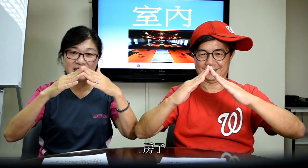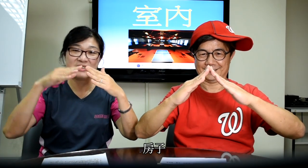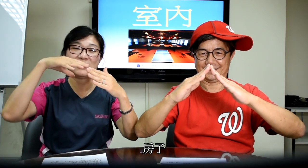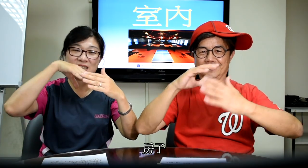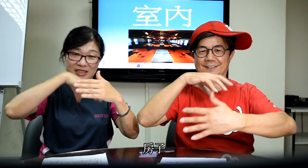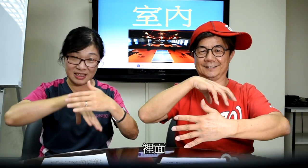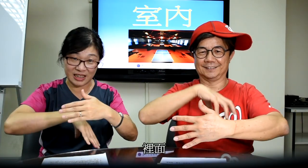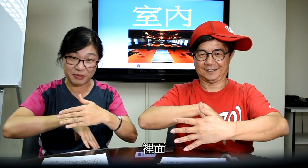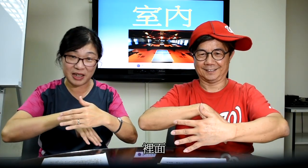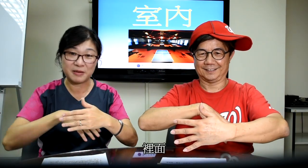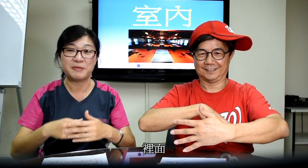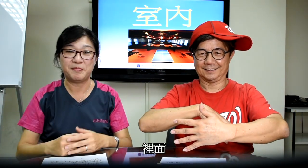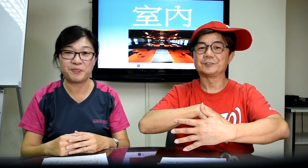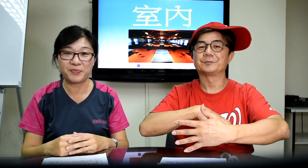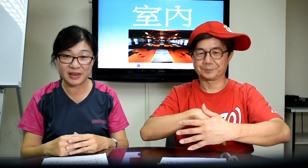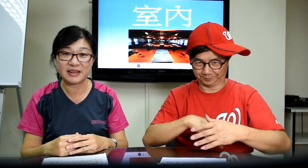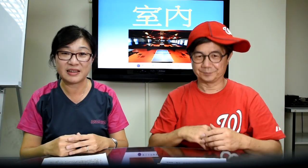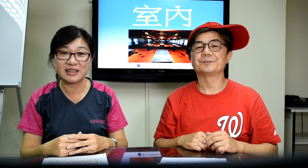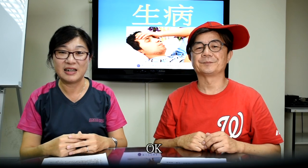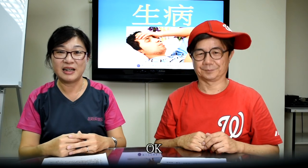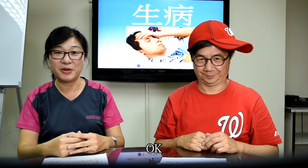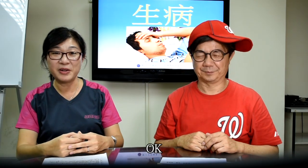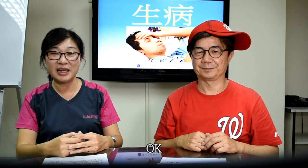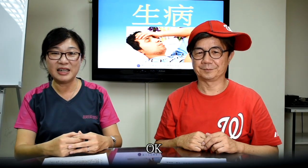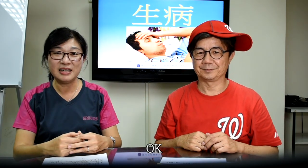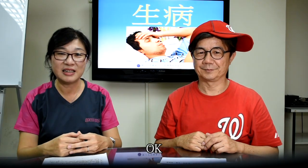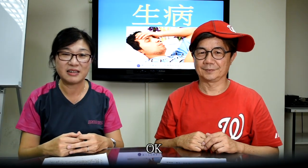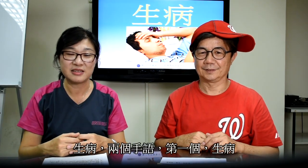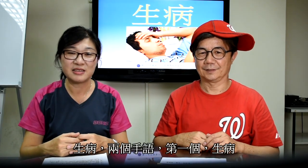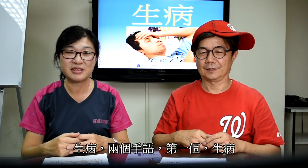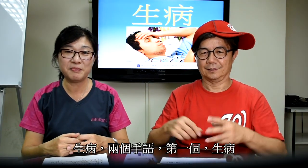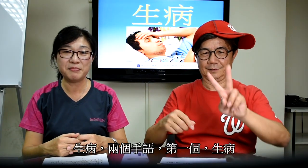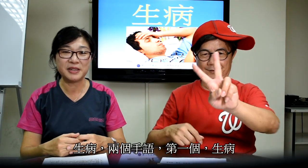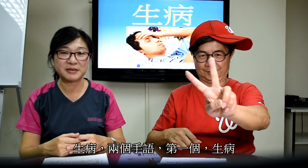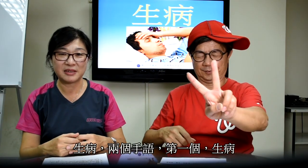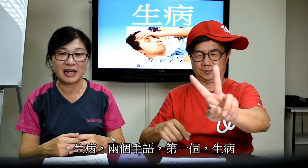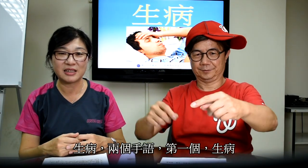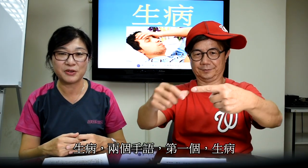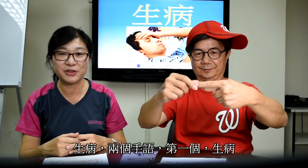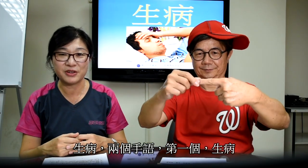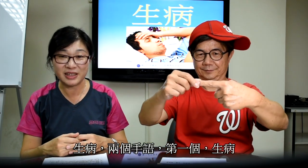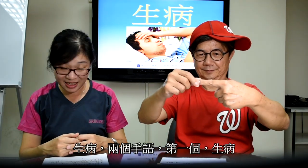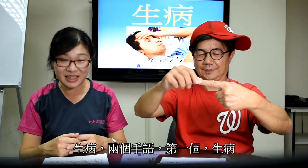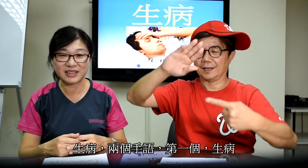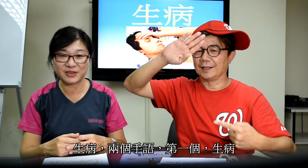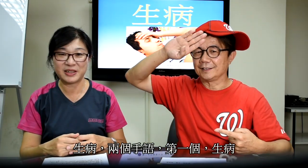房子里面。OK， 生病两个手语，第一个对，